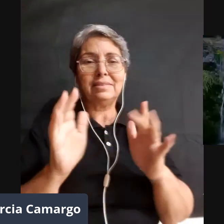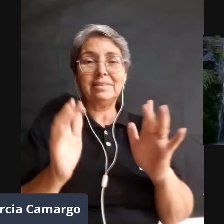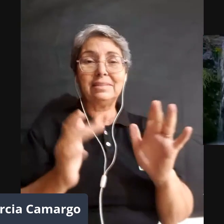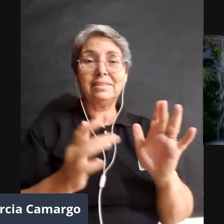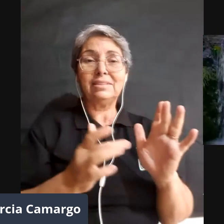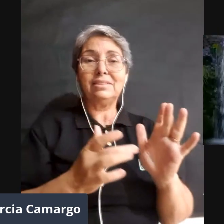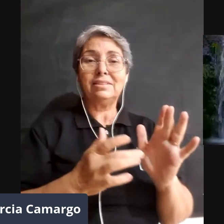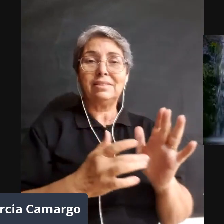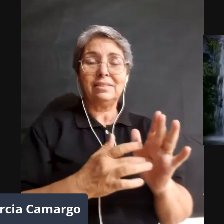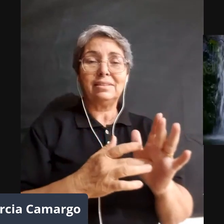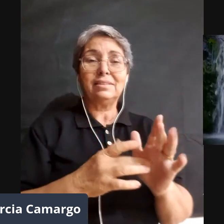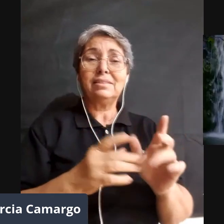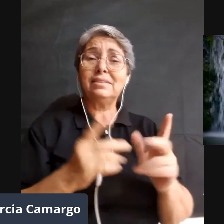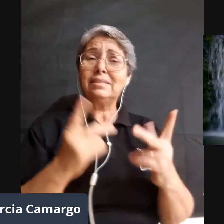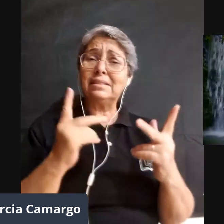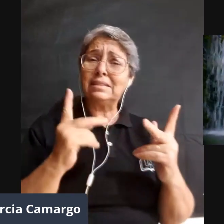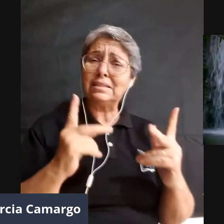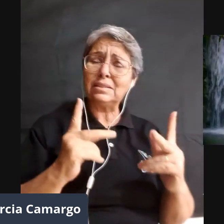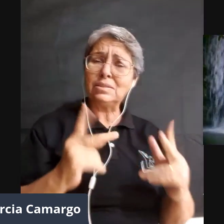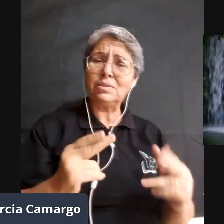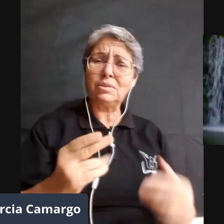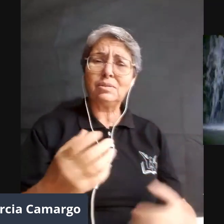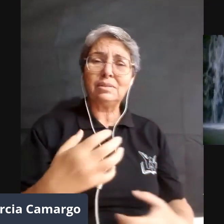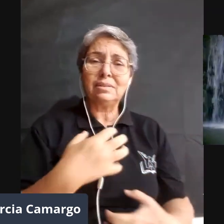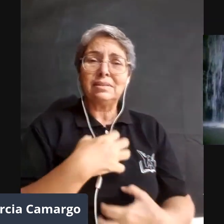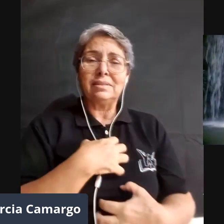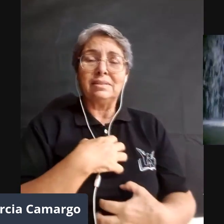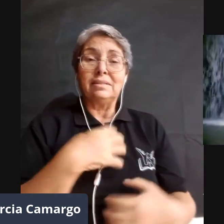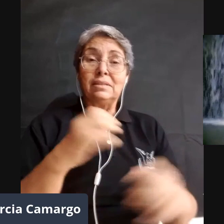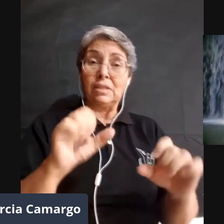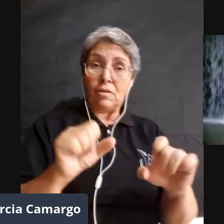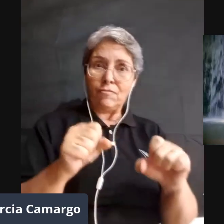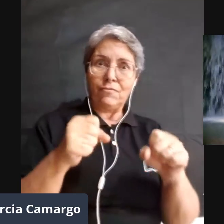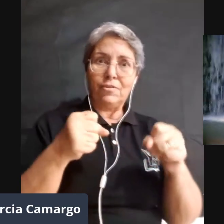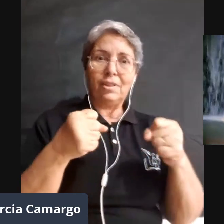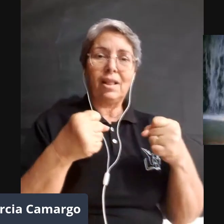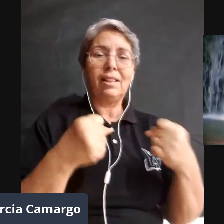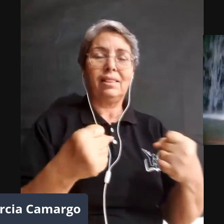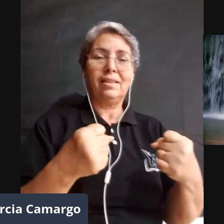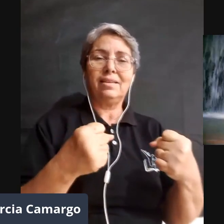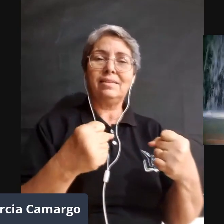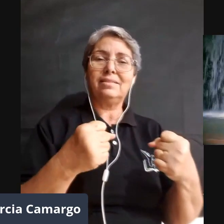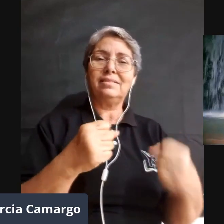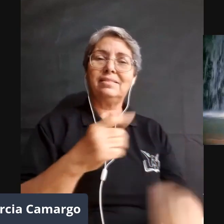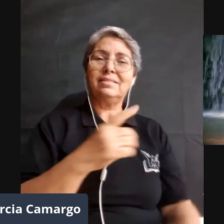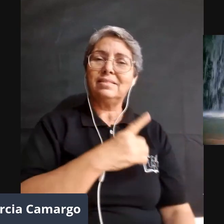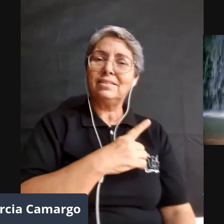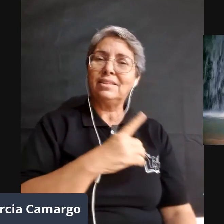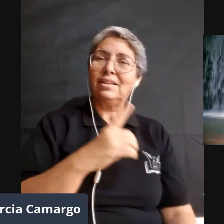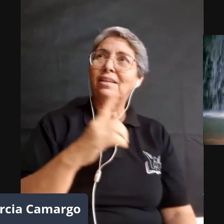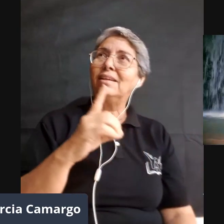a rocha e fortaleza, a Deus por isso